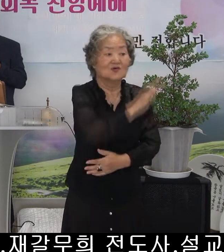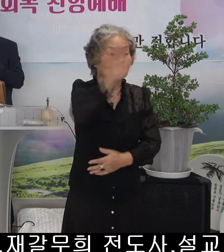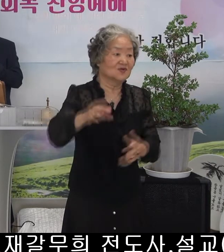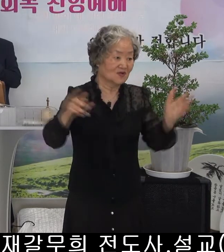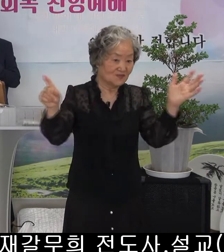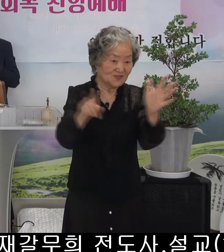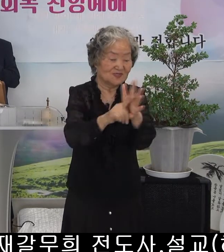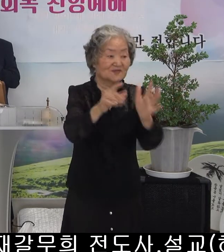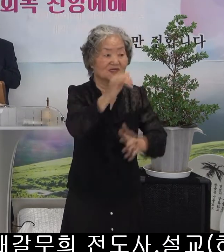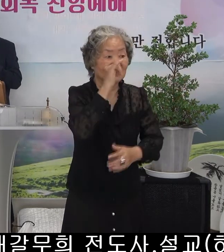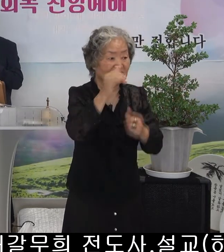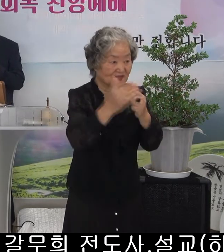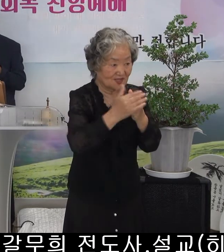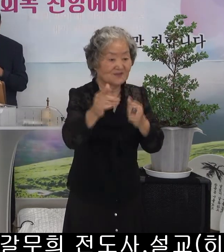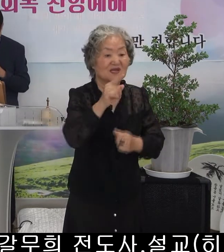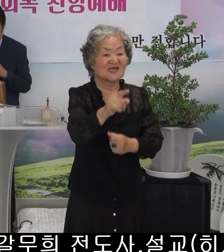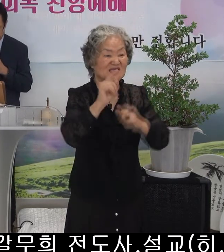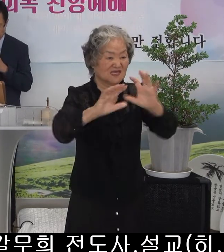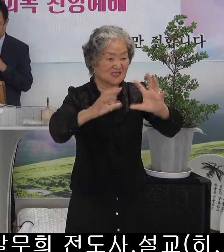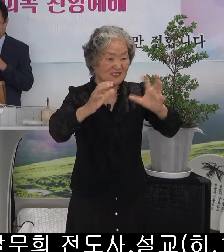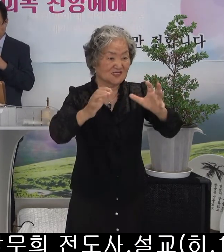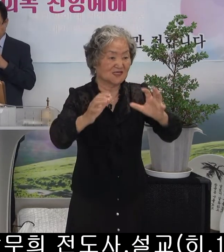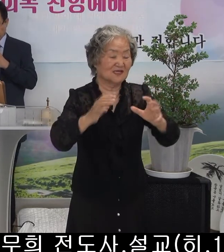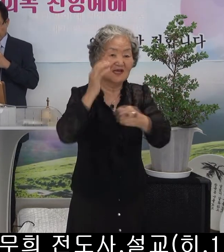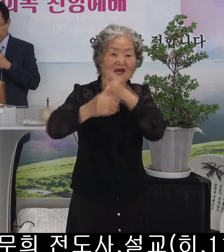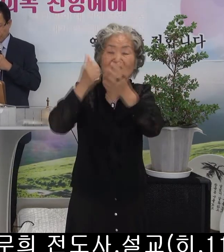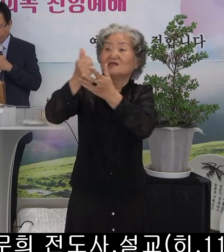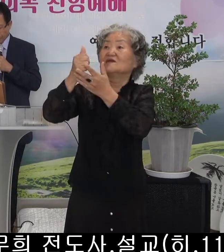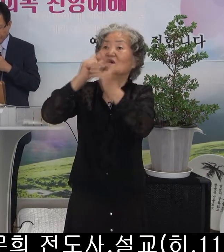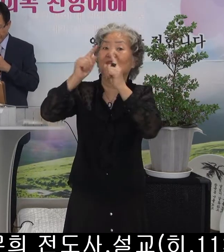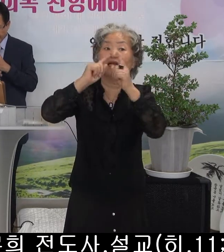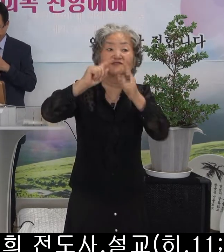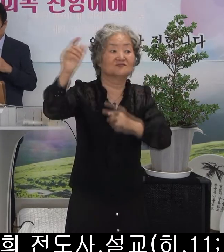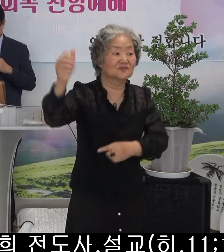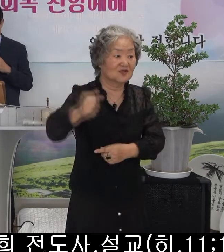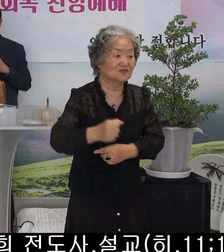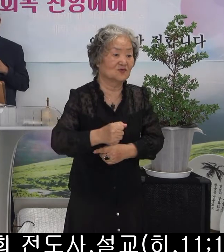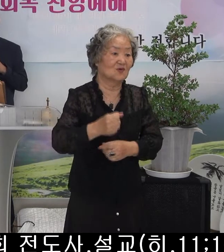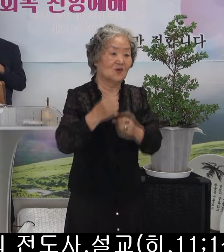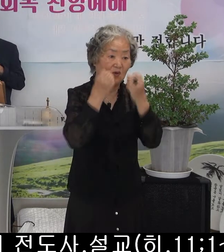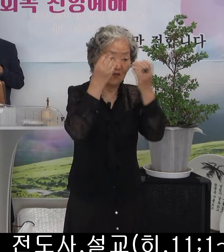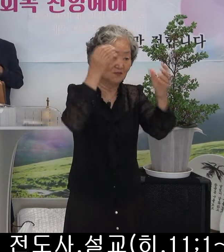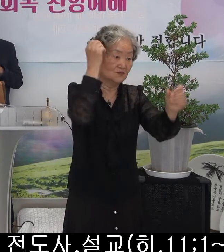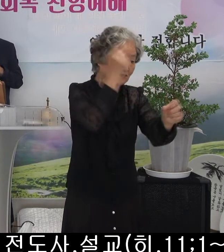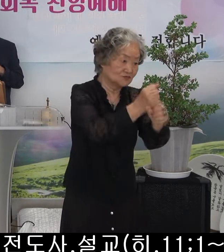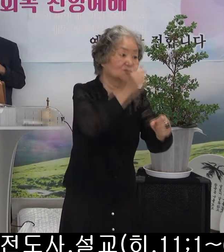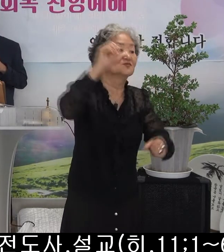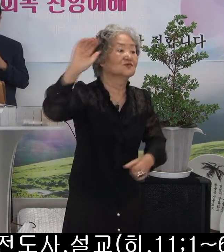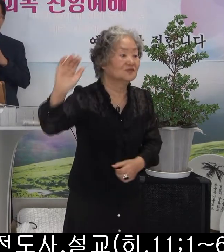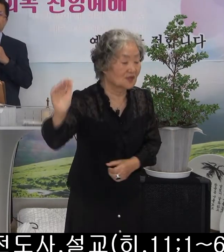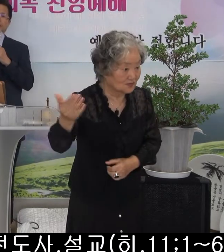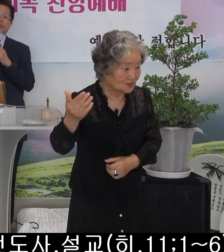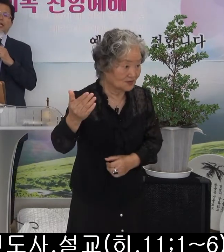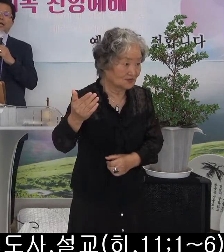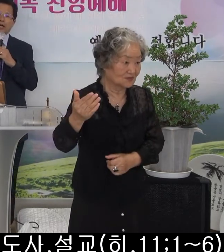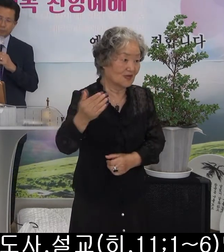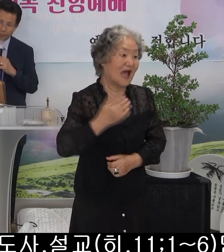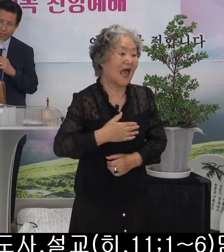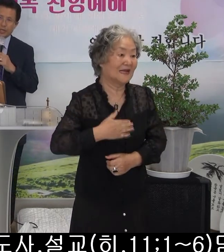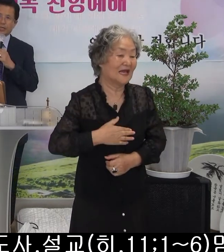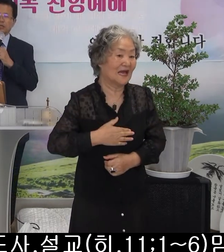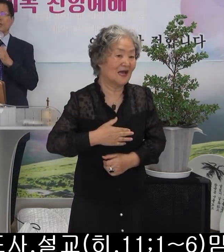세상에 하나님의 말씀으로 창조되었다는 것, 곧 우리 눈에 보이는 것이 보이지 않는 것에서 나왔다라는